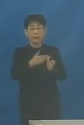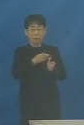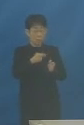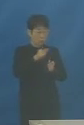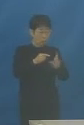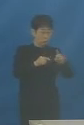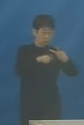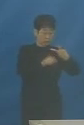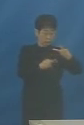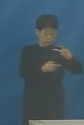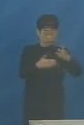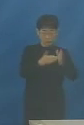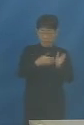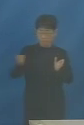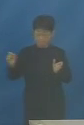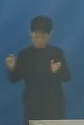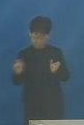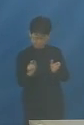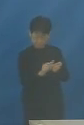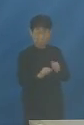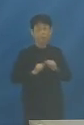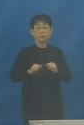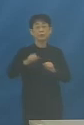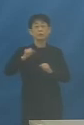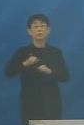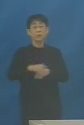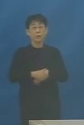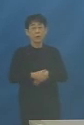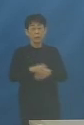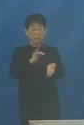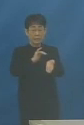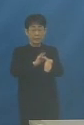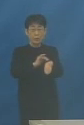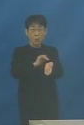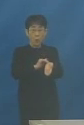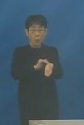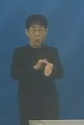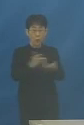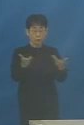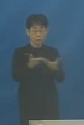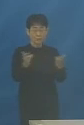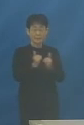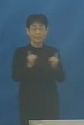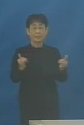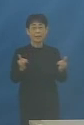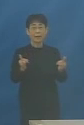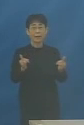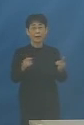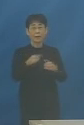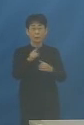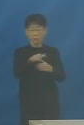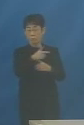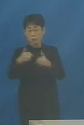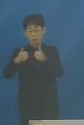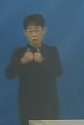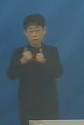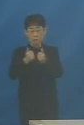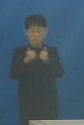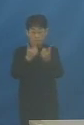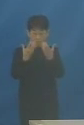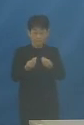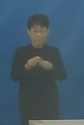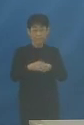ますであの市町村とか医療従事者関係者ともうだいぶあの相談を進めてまいりましたえ